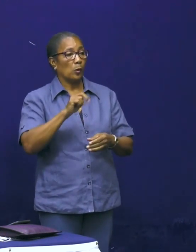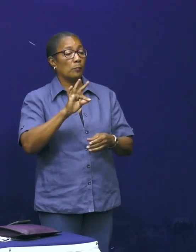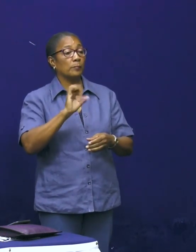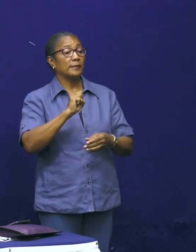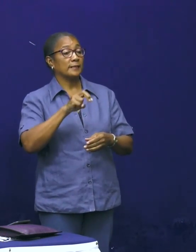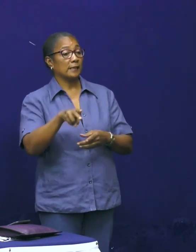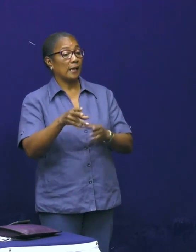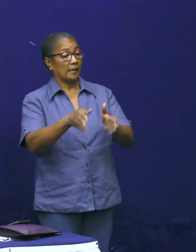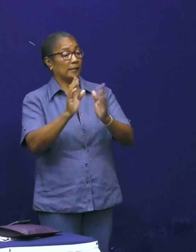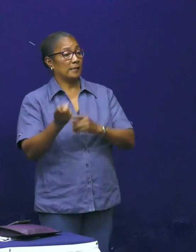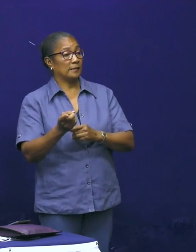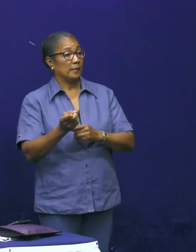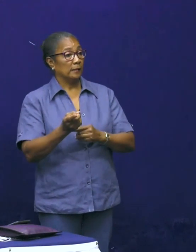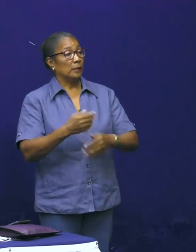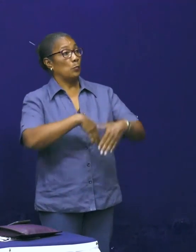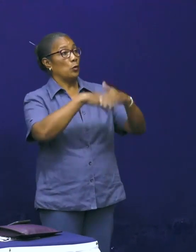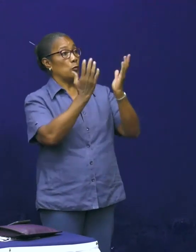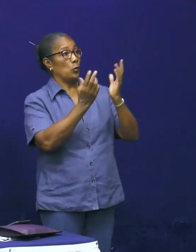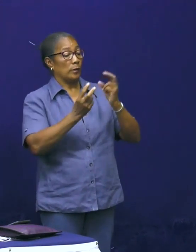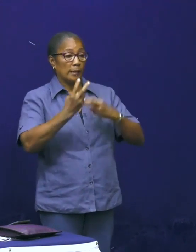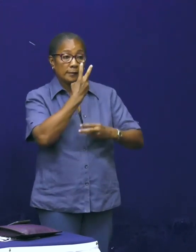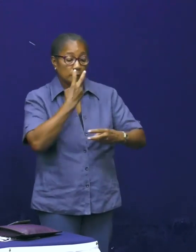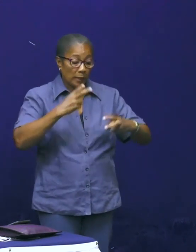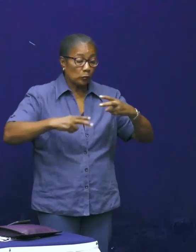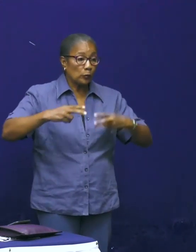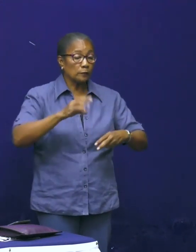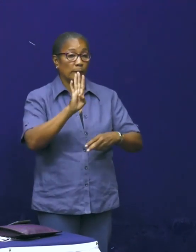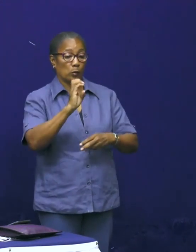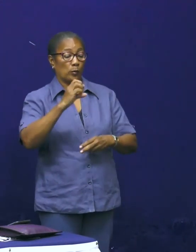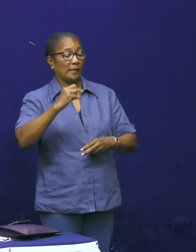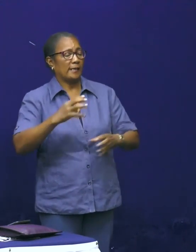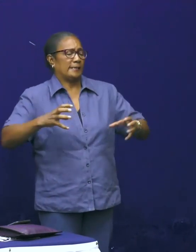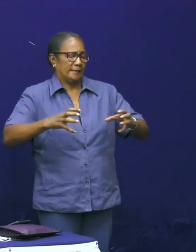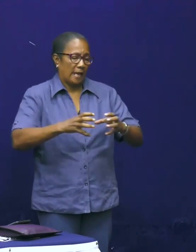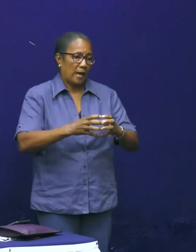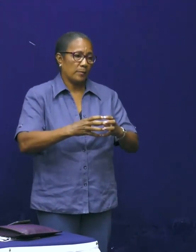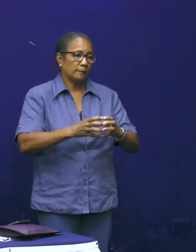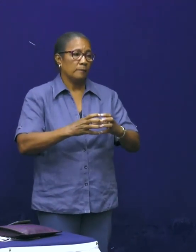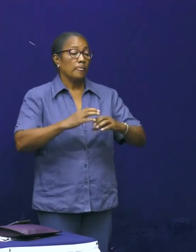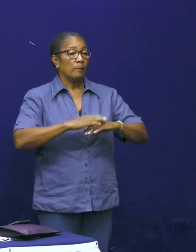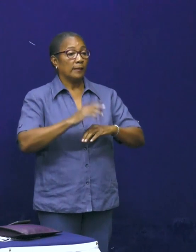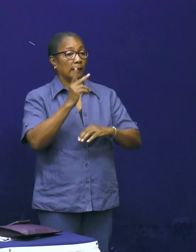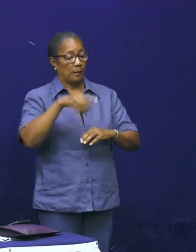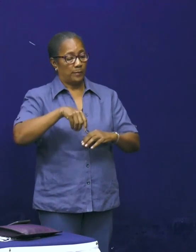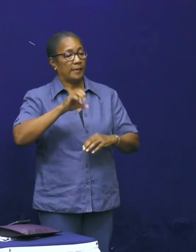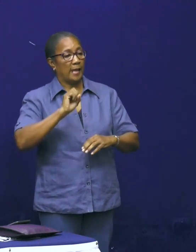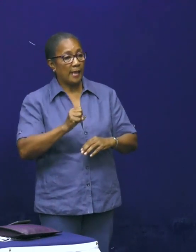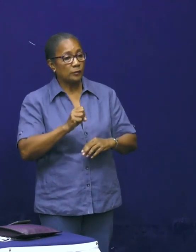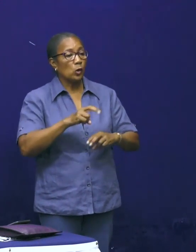De milieuinspecteurs van het BOG hebben dit samen met KPS